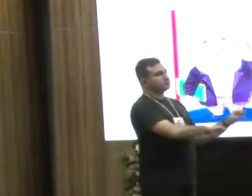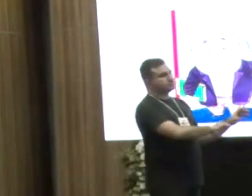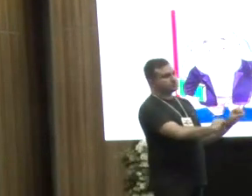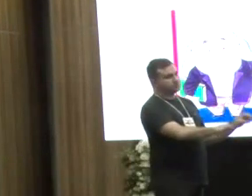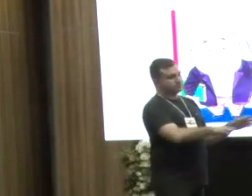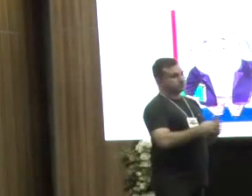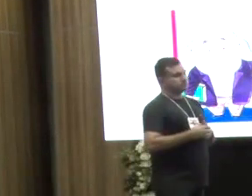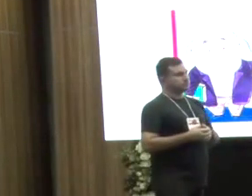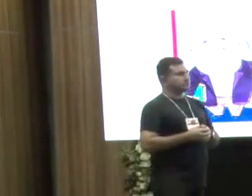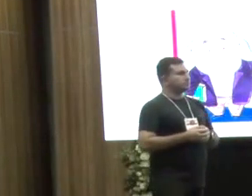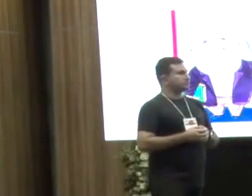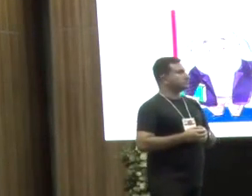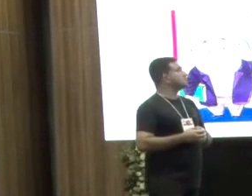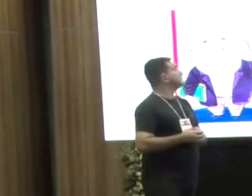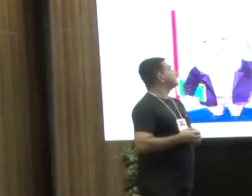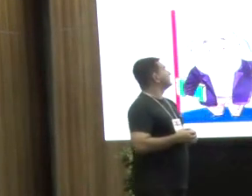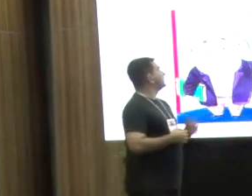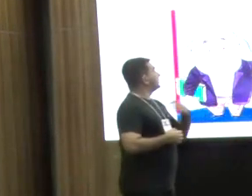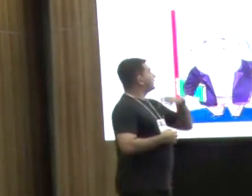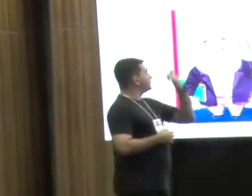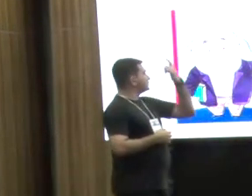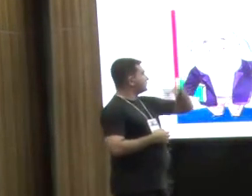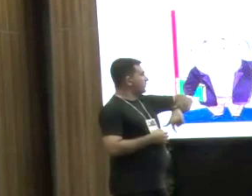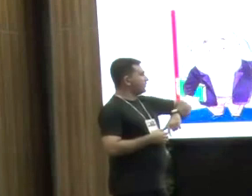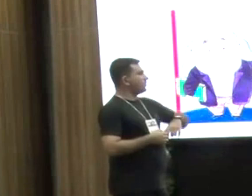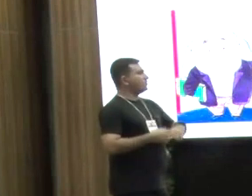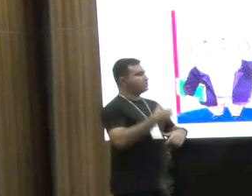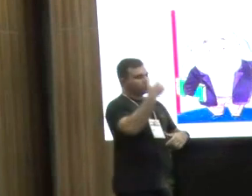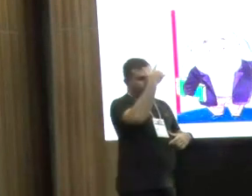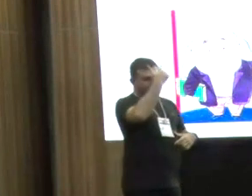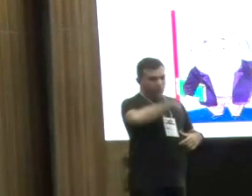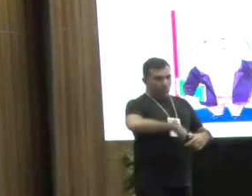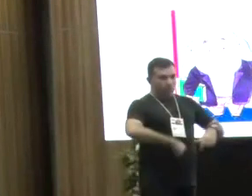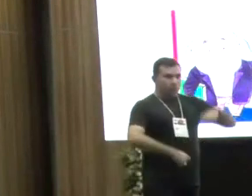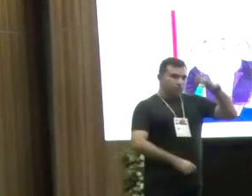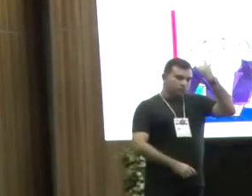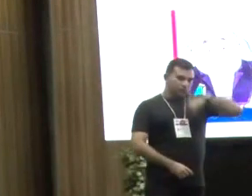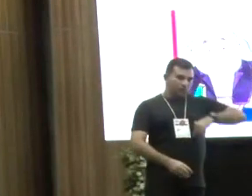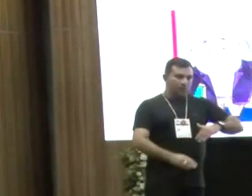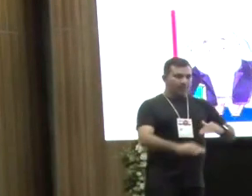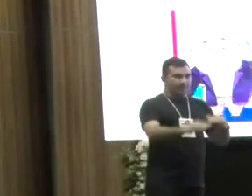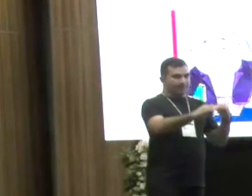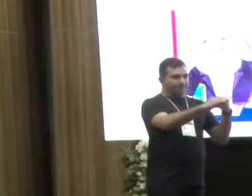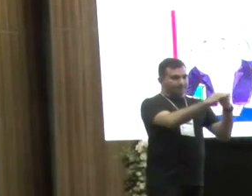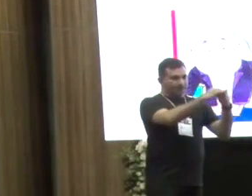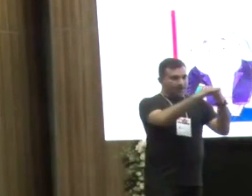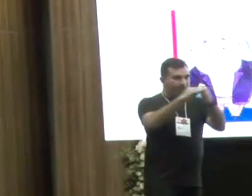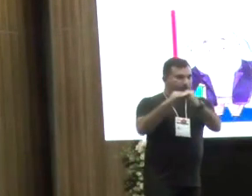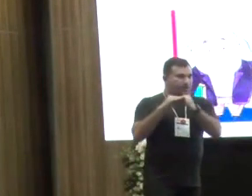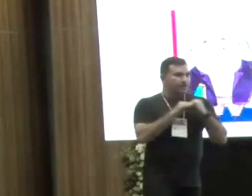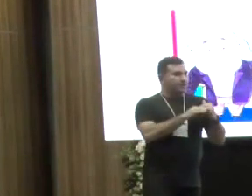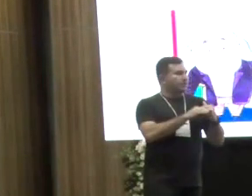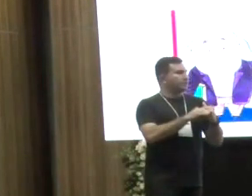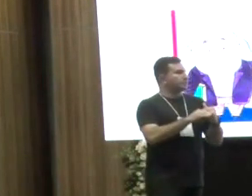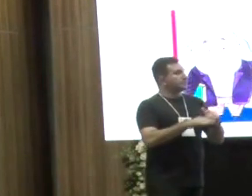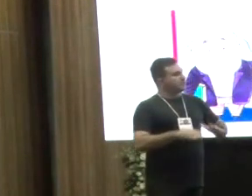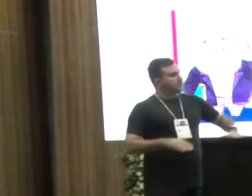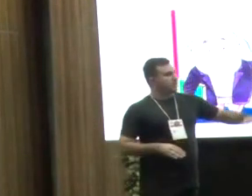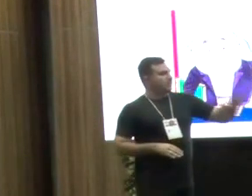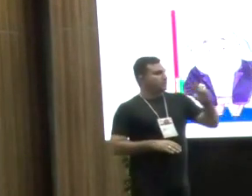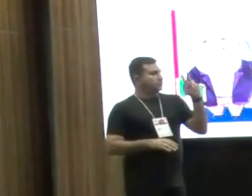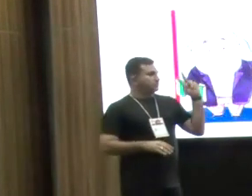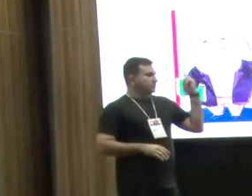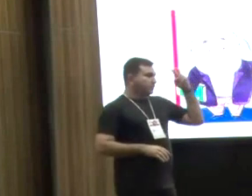qualquer. Eu sou seu sujeito igualmente. No mundo da história,